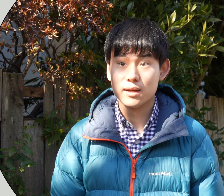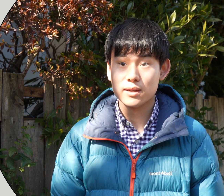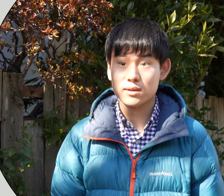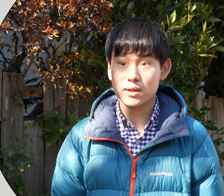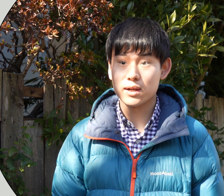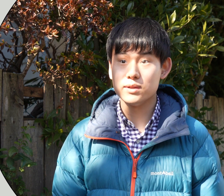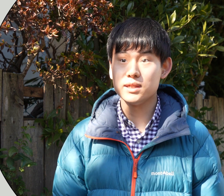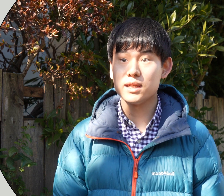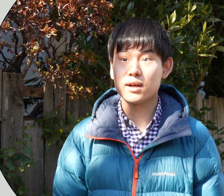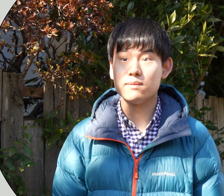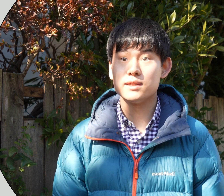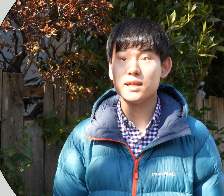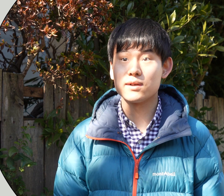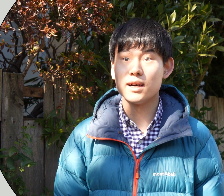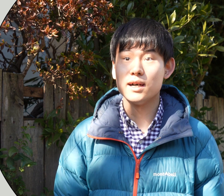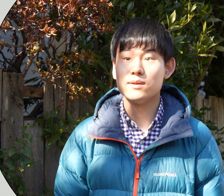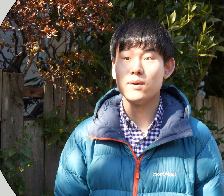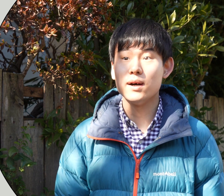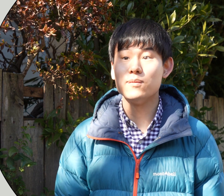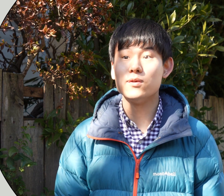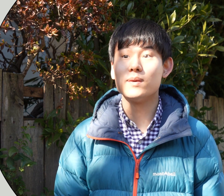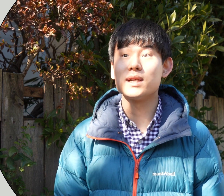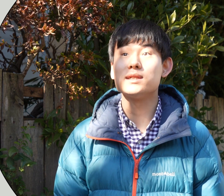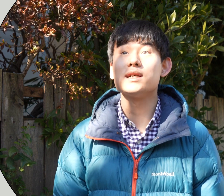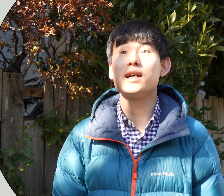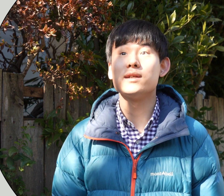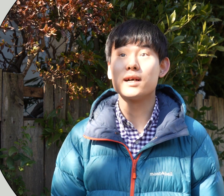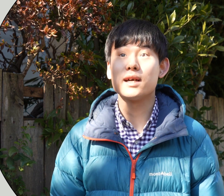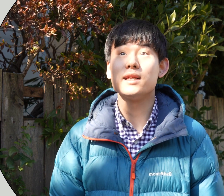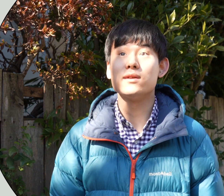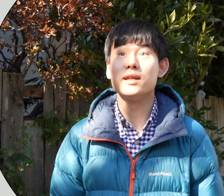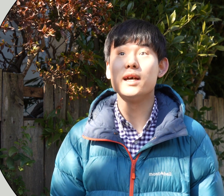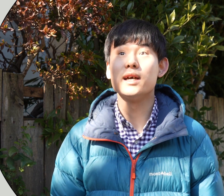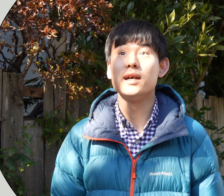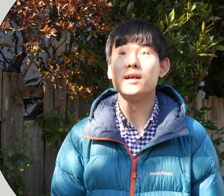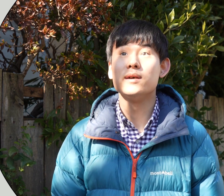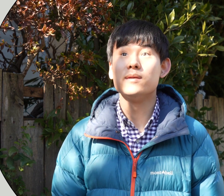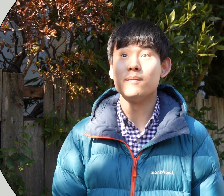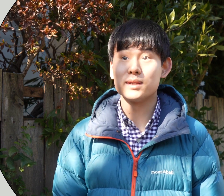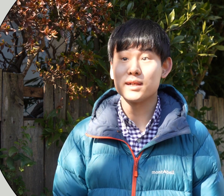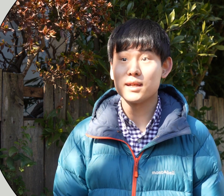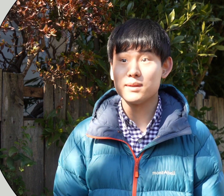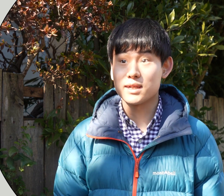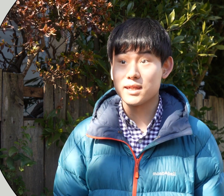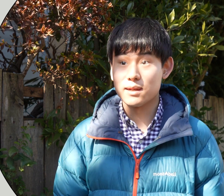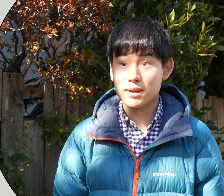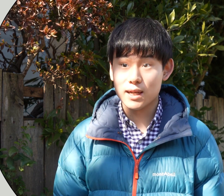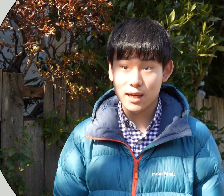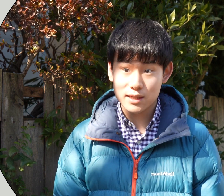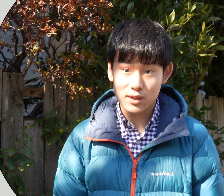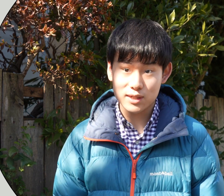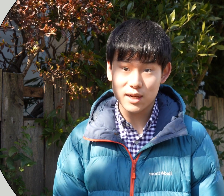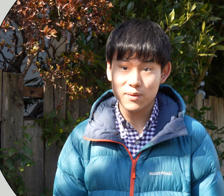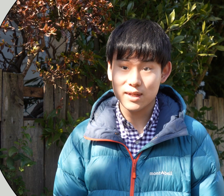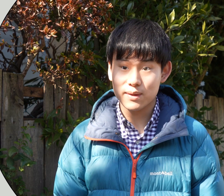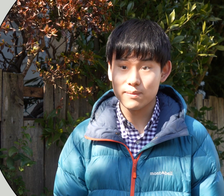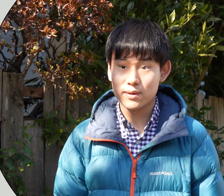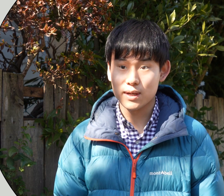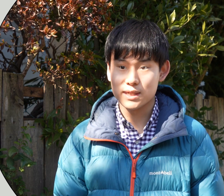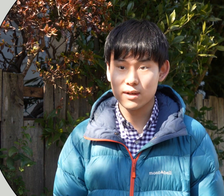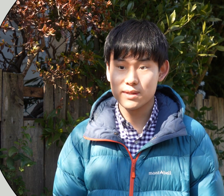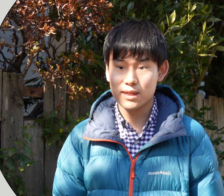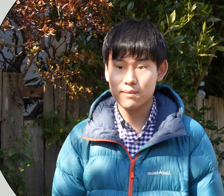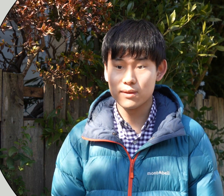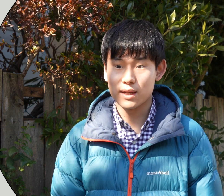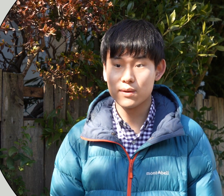でそれが美味しいとかまずいとかはもうまた世界の発見なのでまずかったらまずかったでまたちょっと違うもの食べて